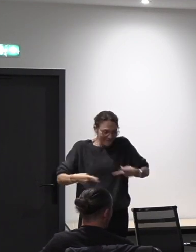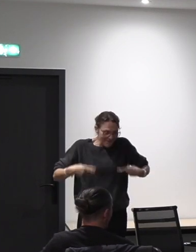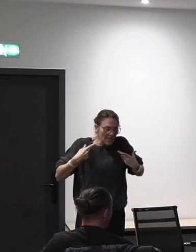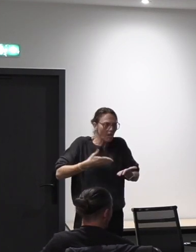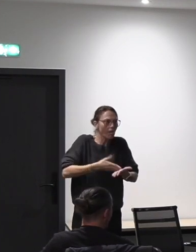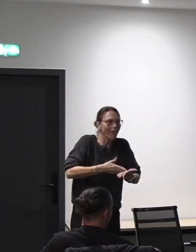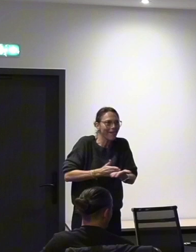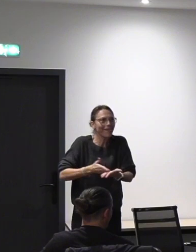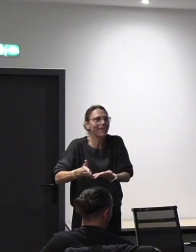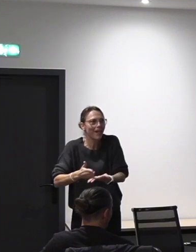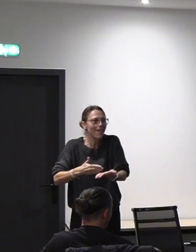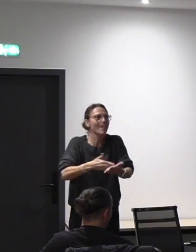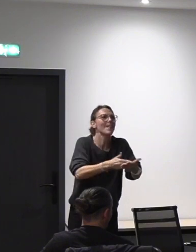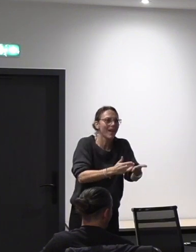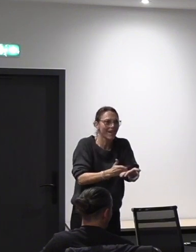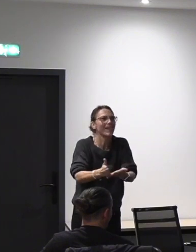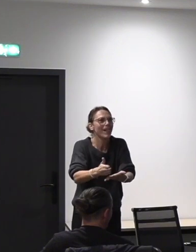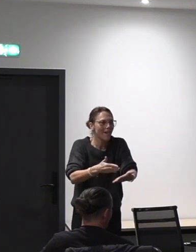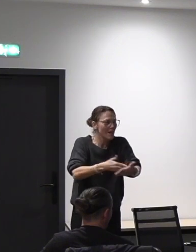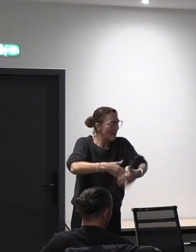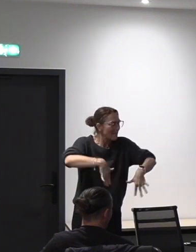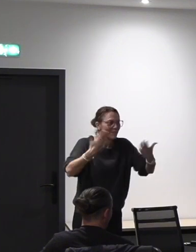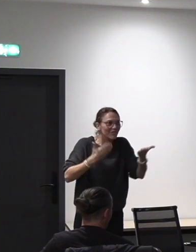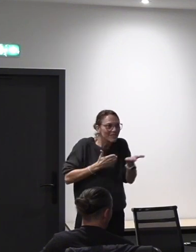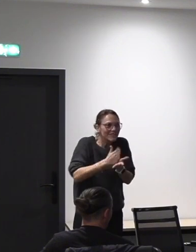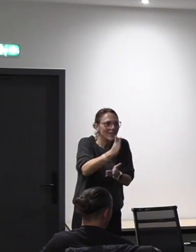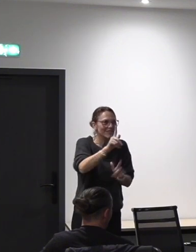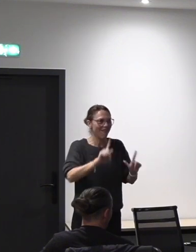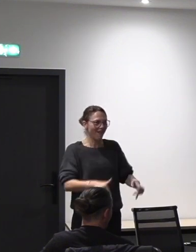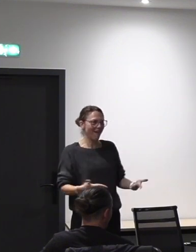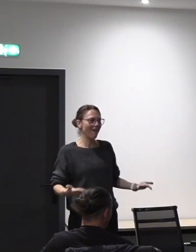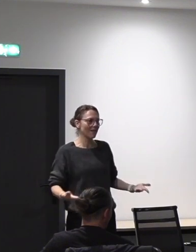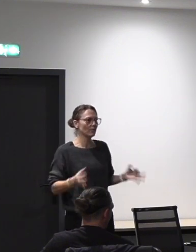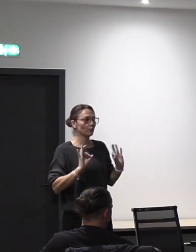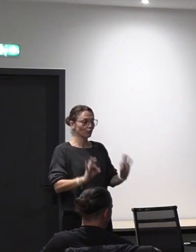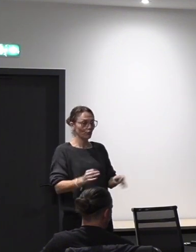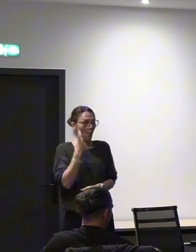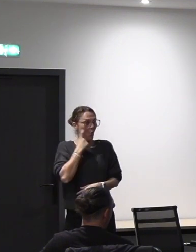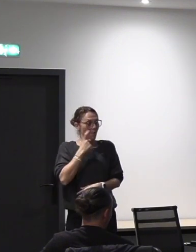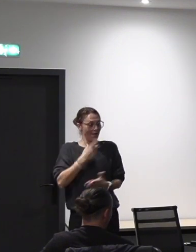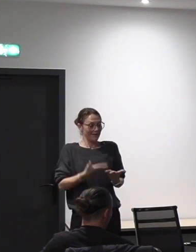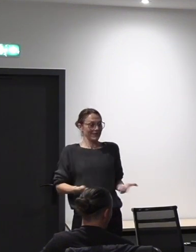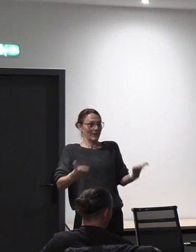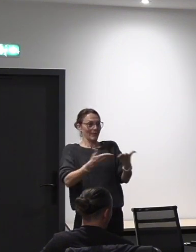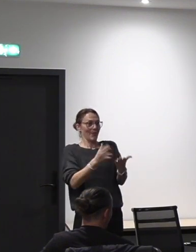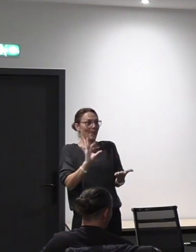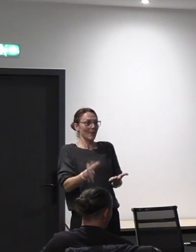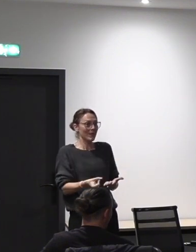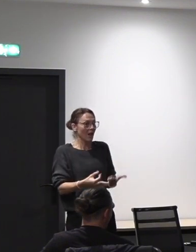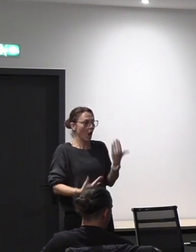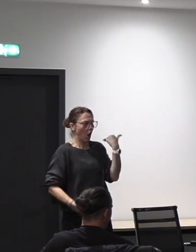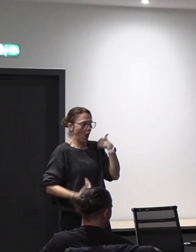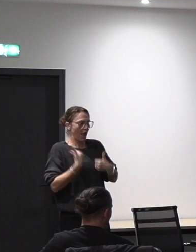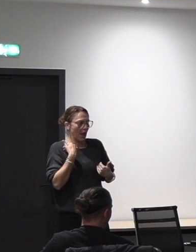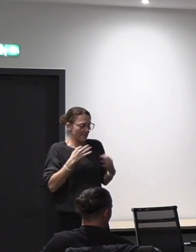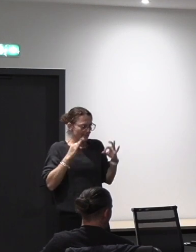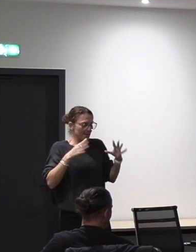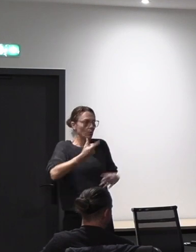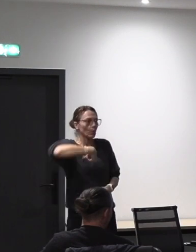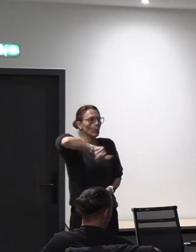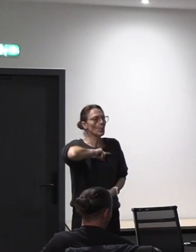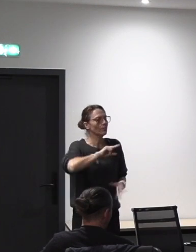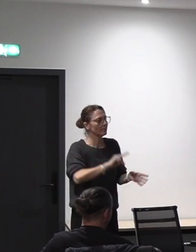vie qui apparemment est une absurdité. Et on voit bien à travers ça, qui est une généralité, que le handicap pourrait nous paraître, pour